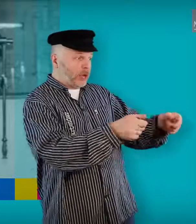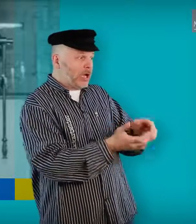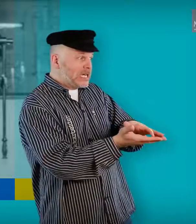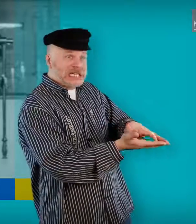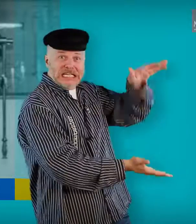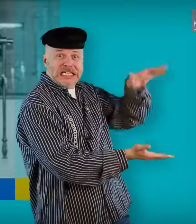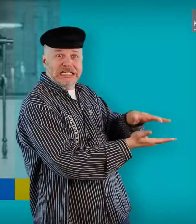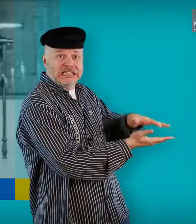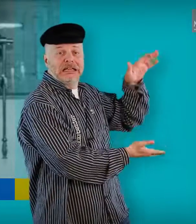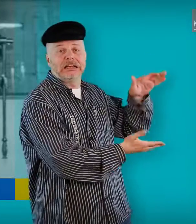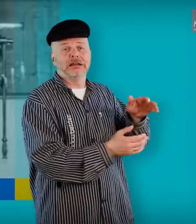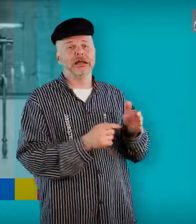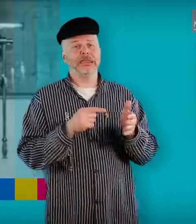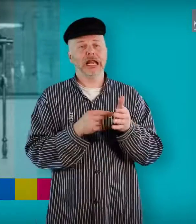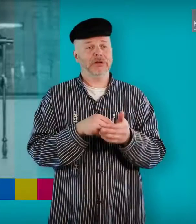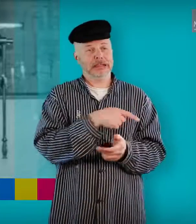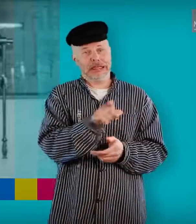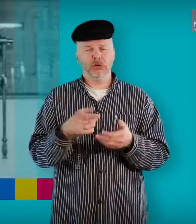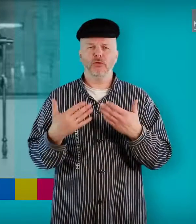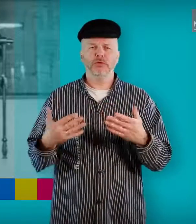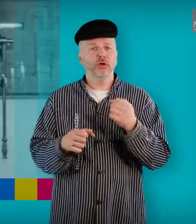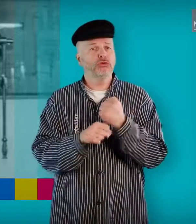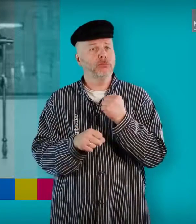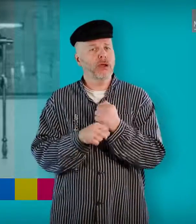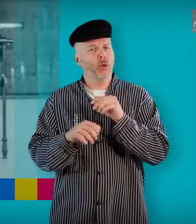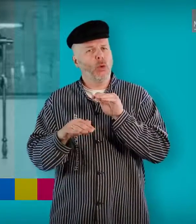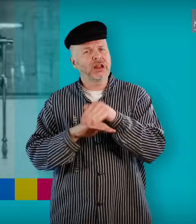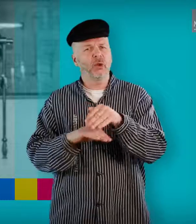og måtte jobbe mye over tid.